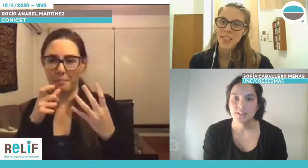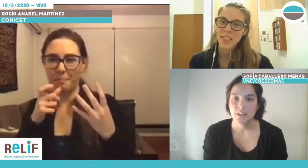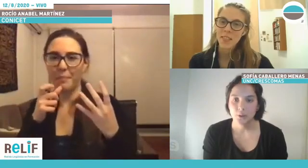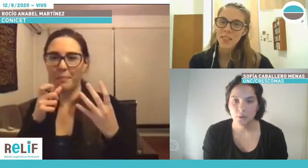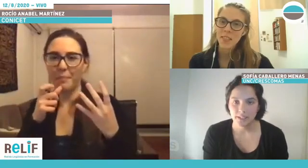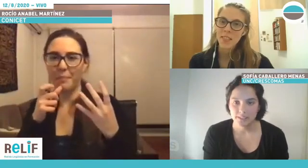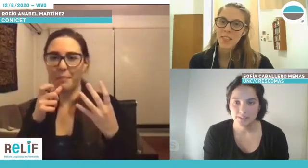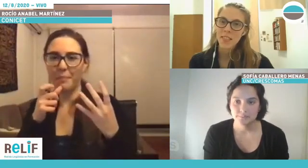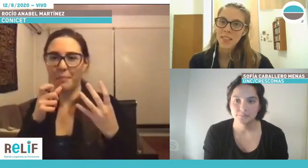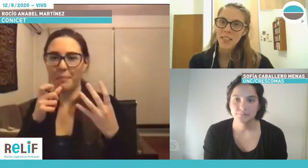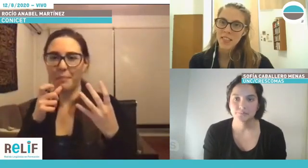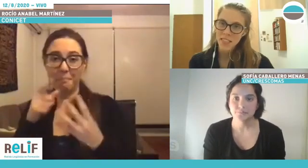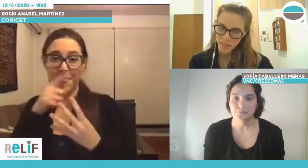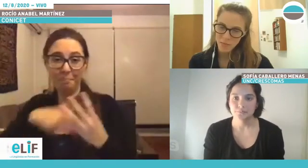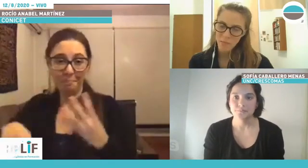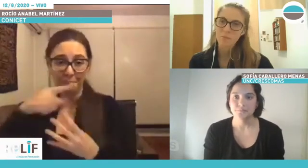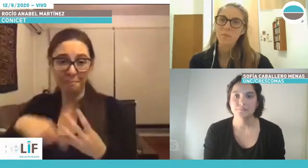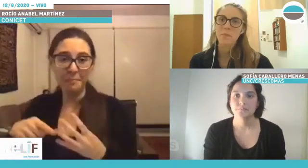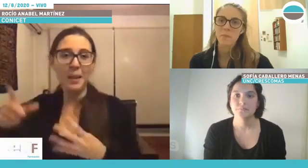y Diego Morales.